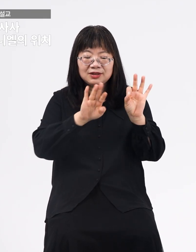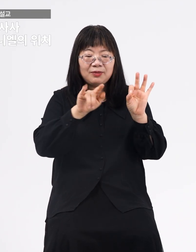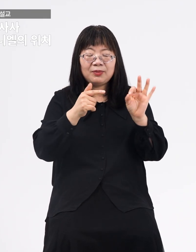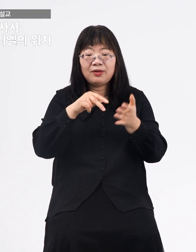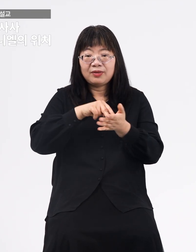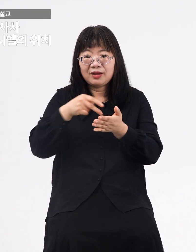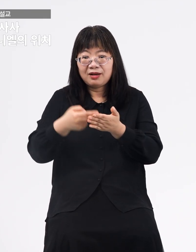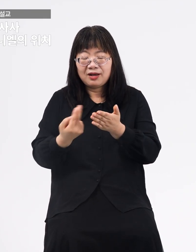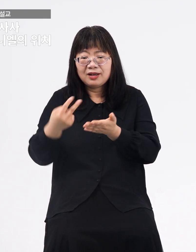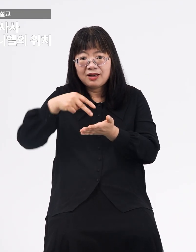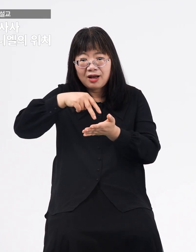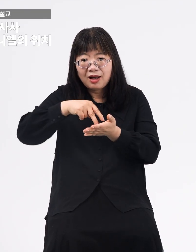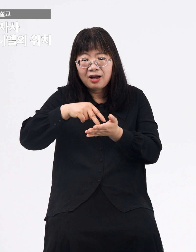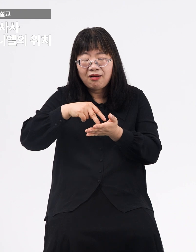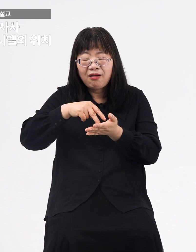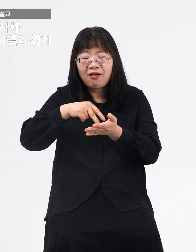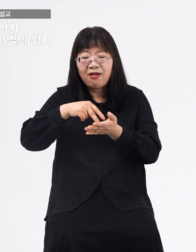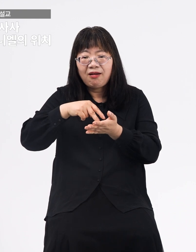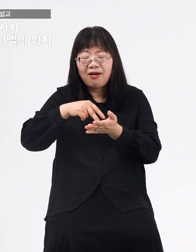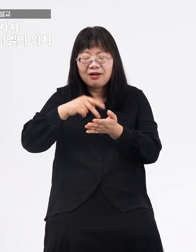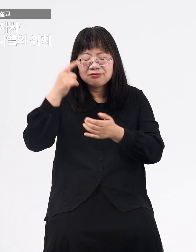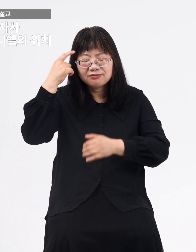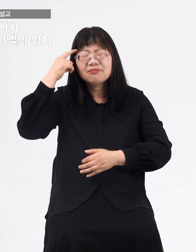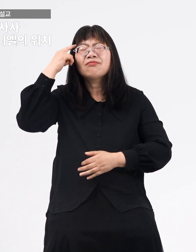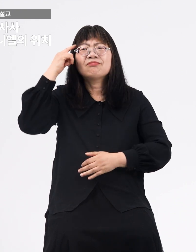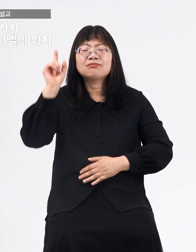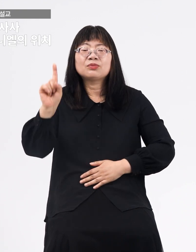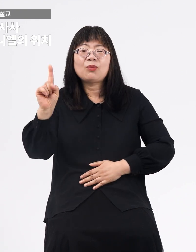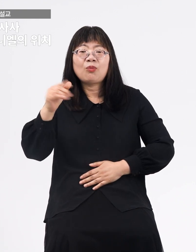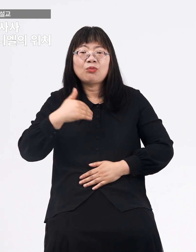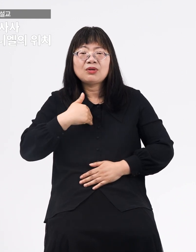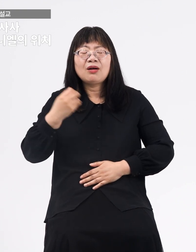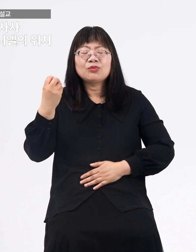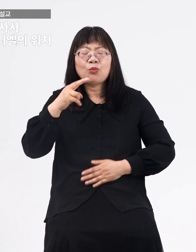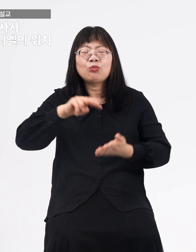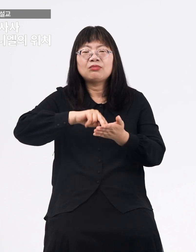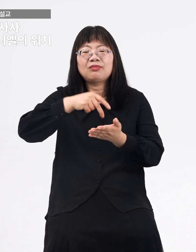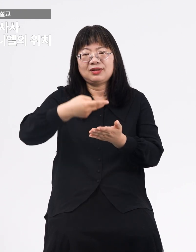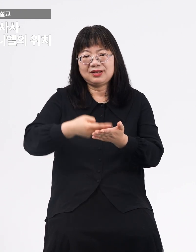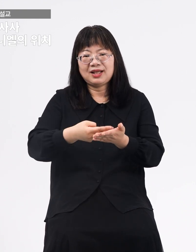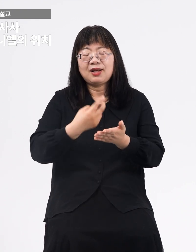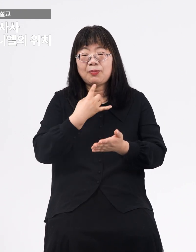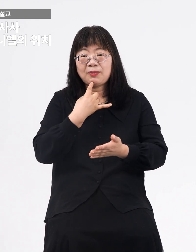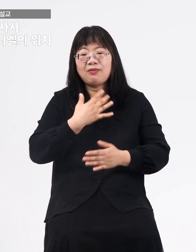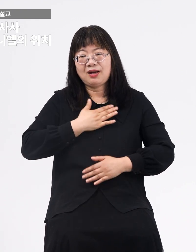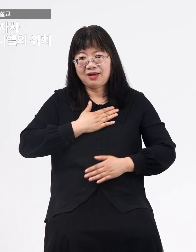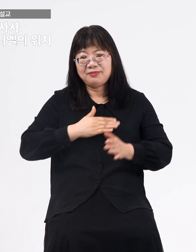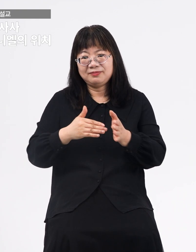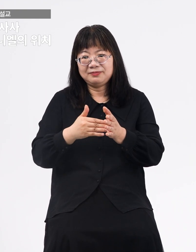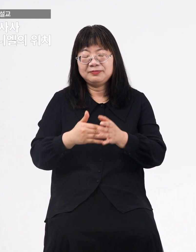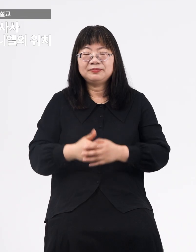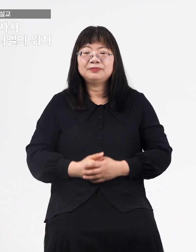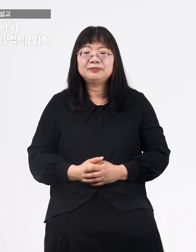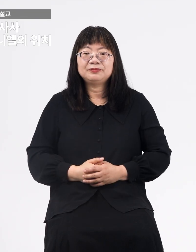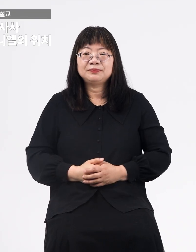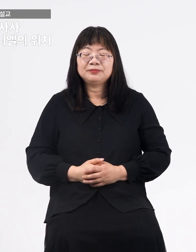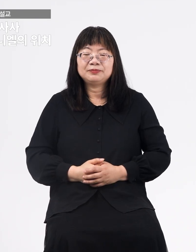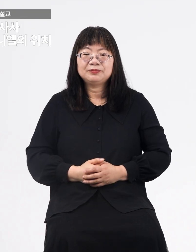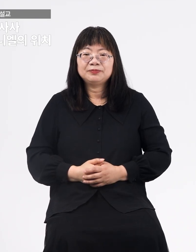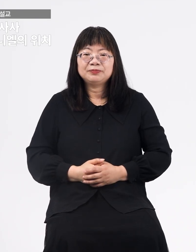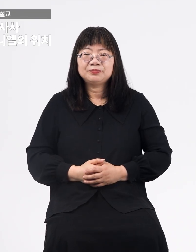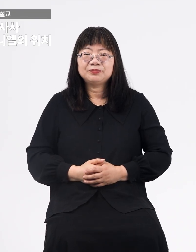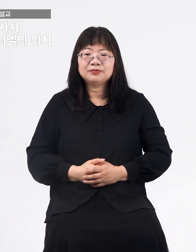넘어져서 일어나면서 끙 하고 깨닫는 게 난 또 넘어진다는 사실을 알 뿐입니다.